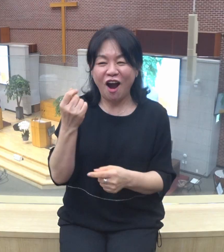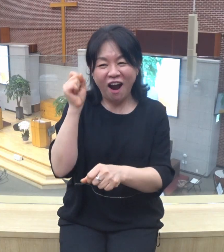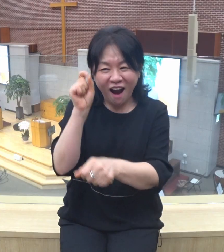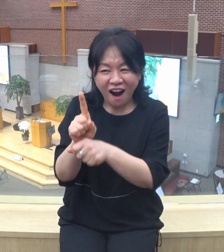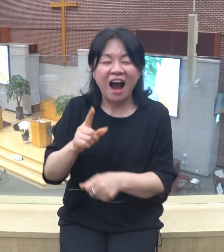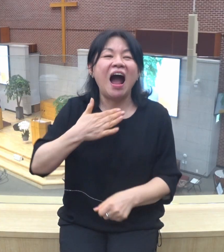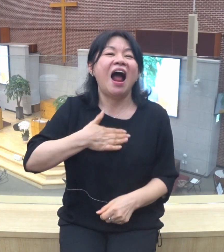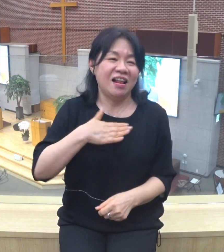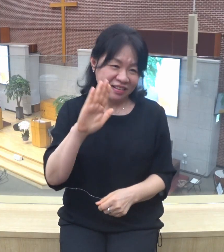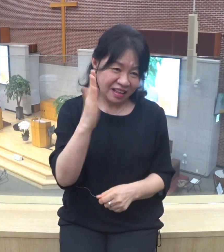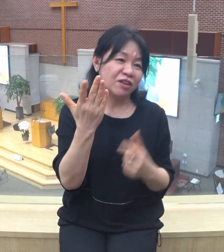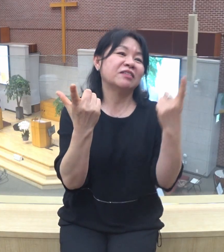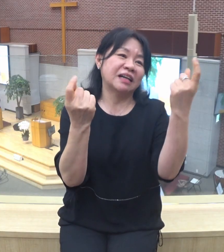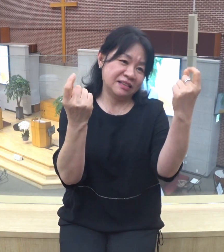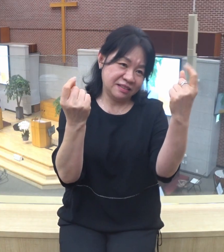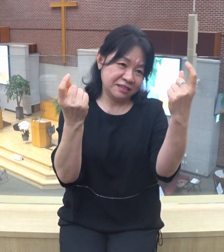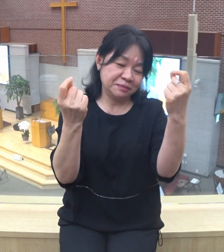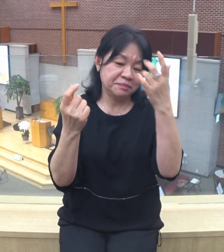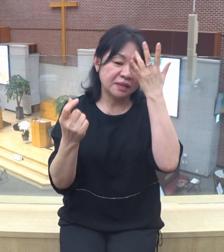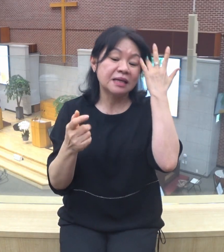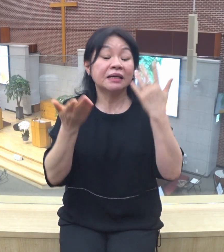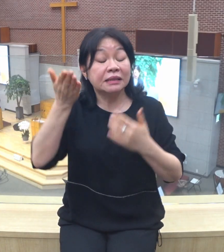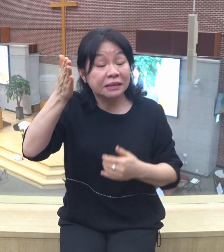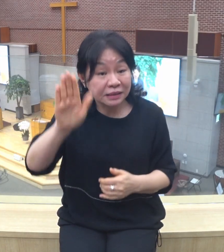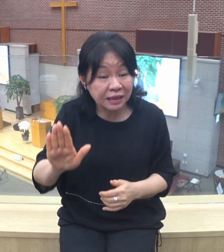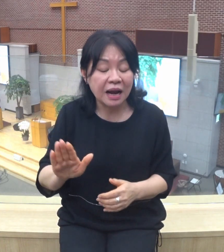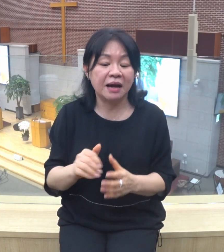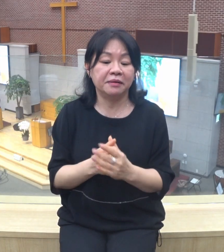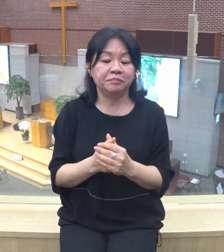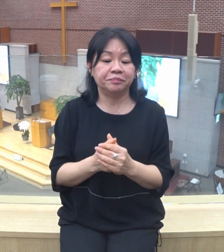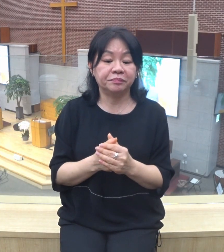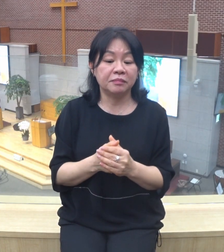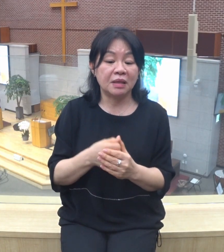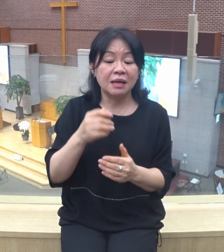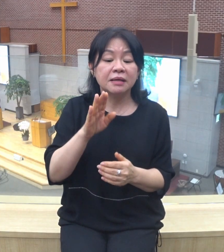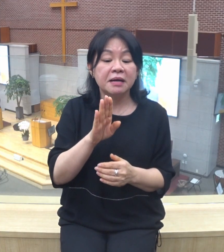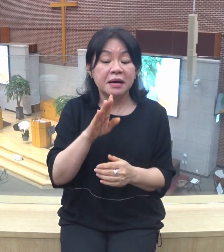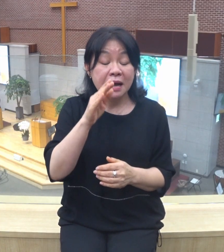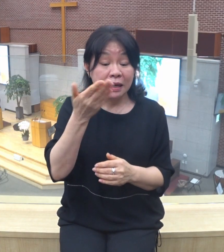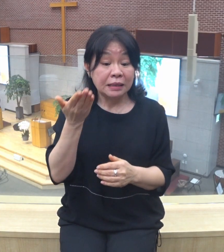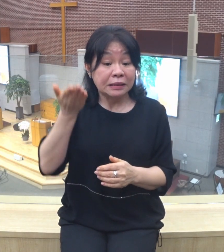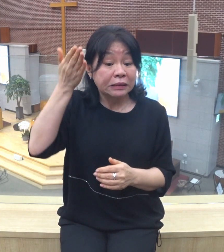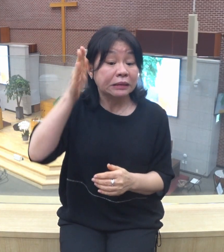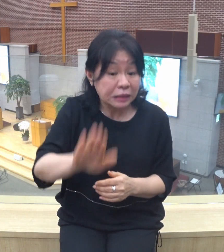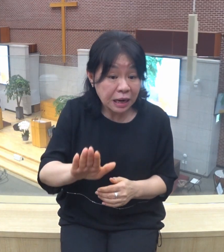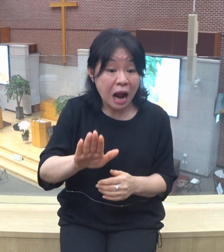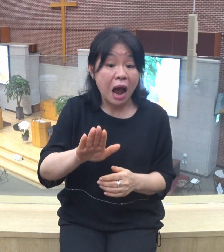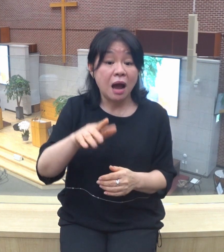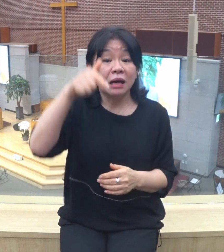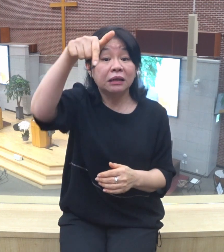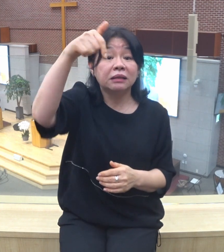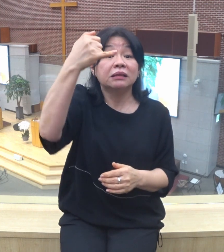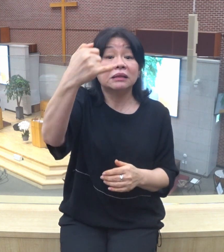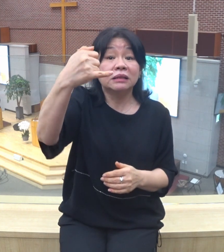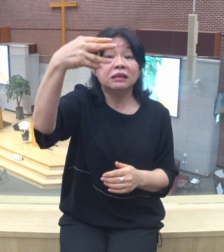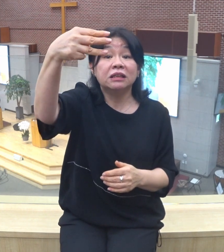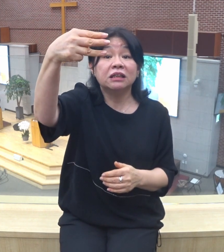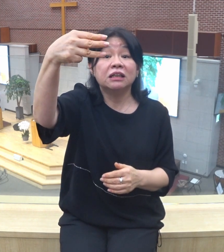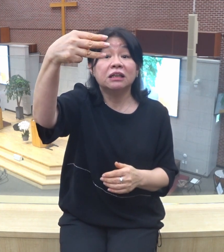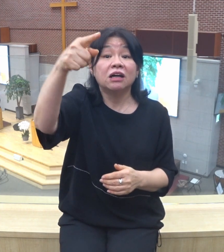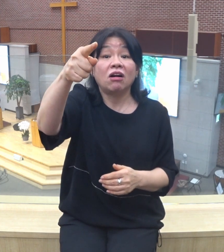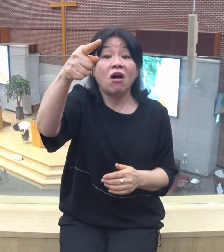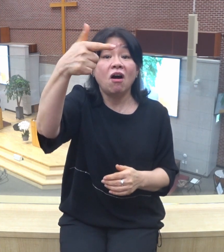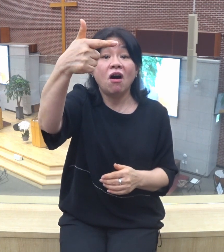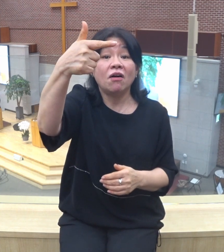말입니다. 네, 이렇게 그러나라는 것은 반전이 있습니다. 그러면 이 앞선 구절에,